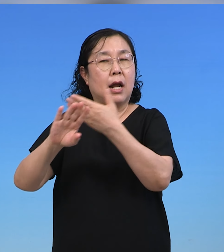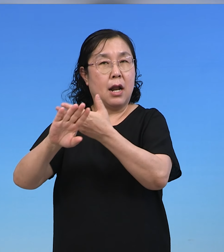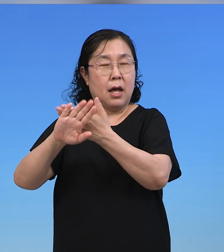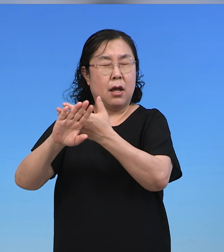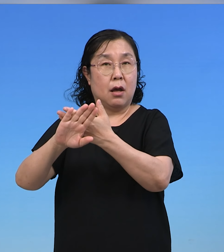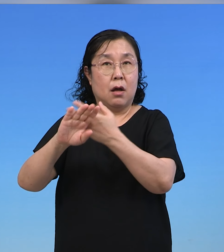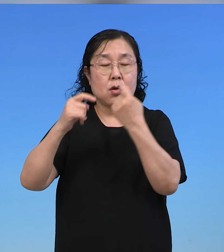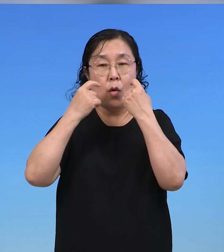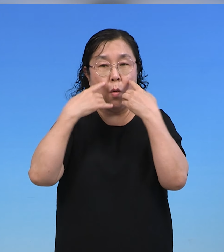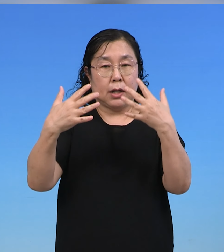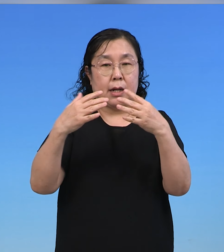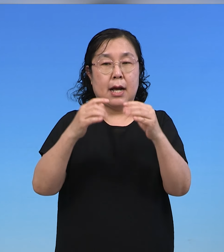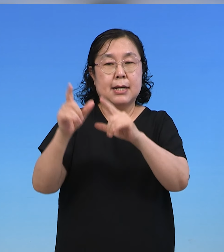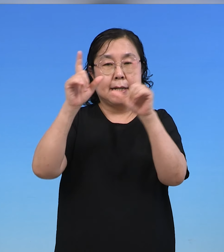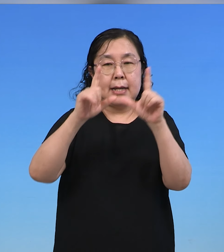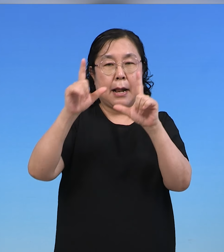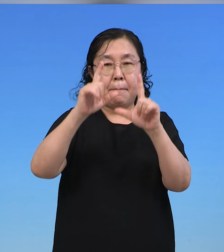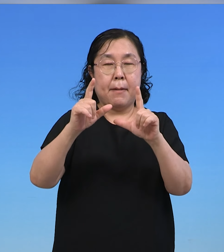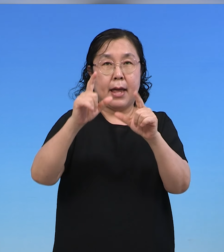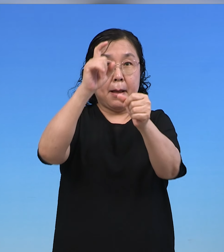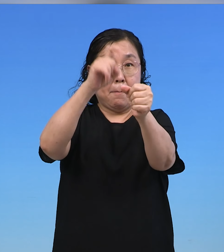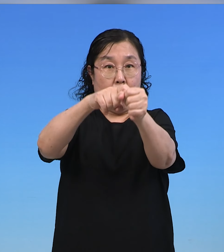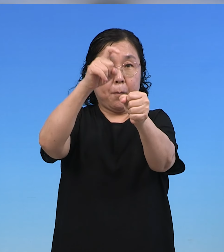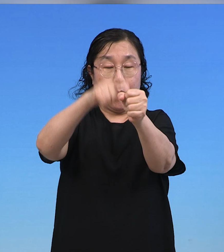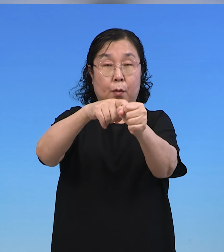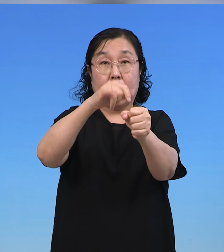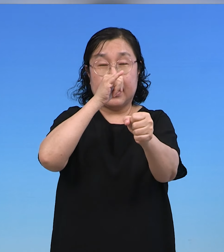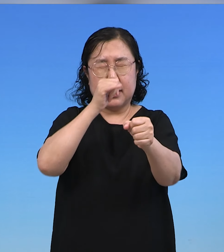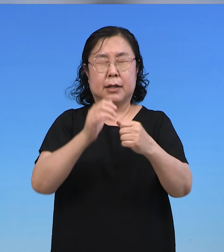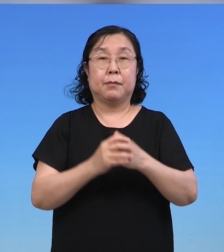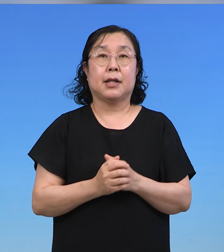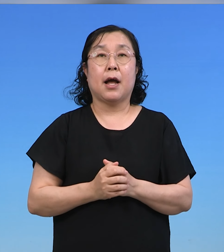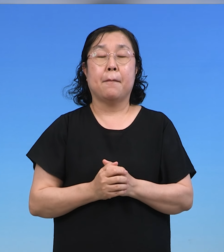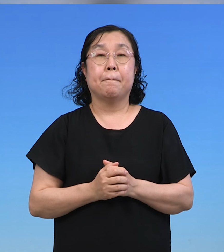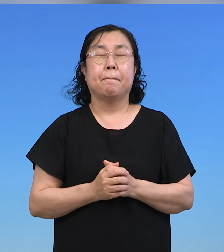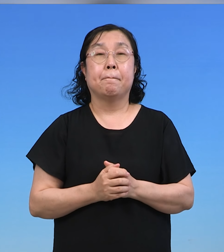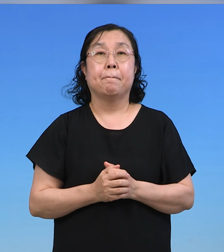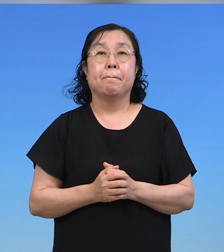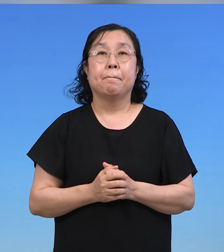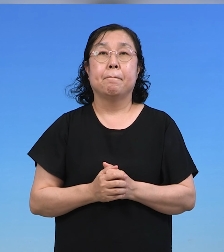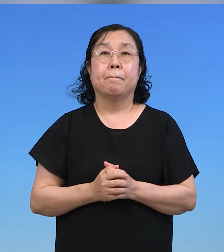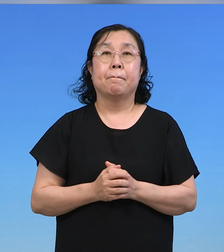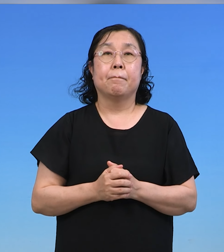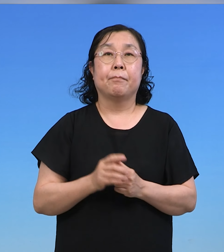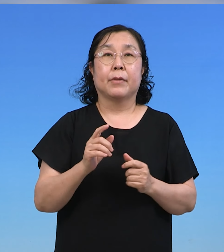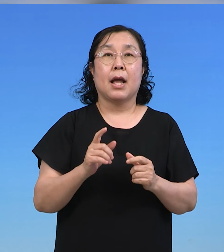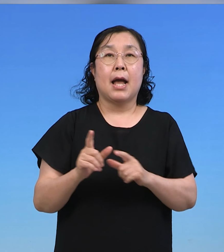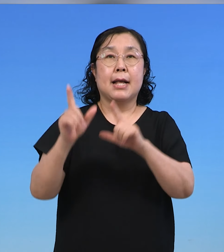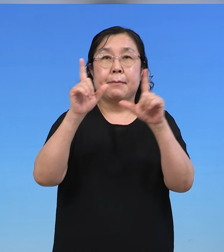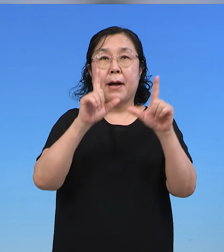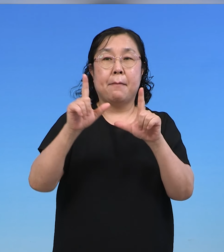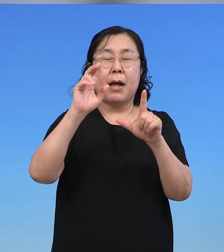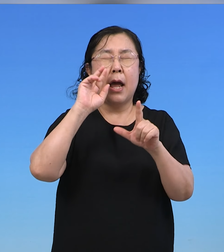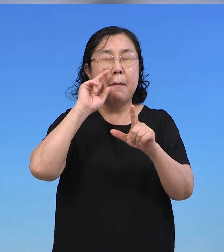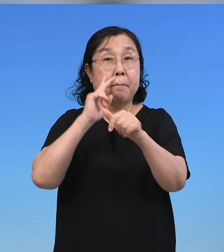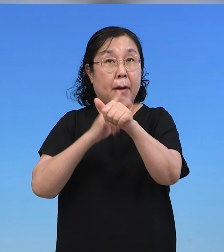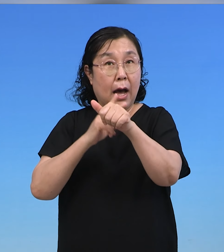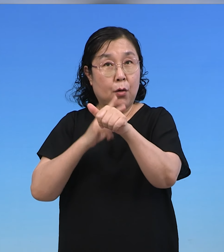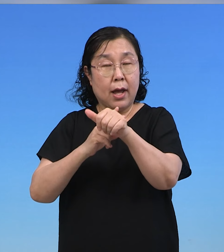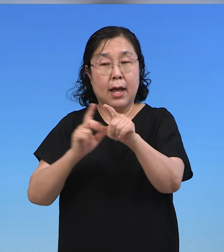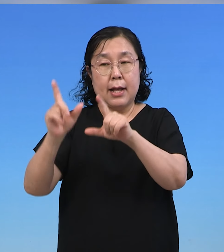그에게는 뚜렷한 삶의 중심축이 있었는데, 중요한 게 뭐냐? 바울이 갖고 있던 그 인생의 중심축,